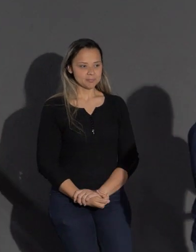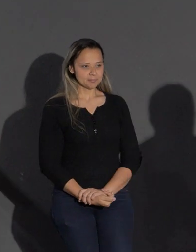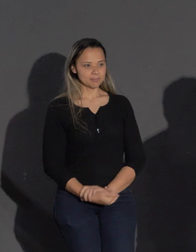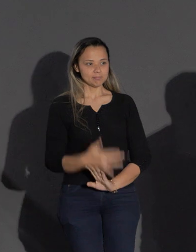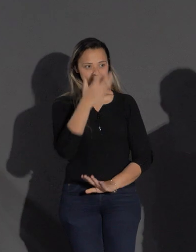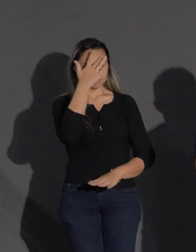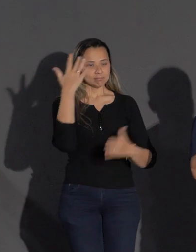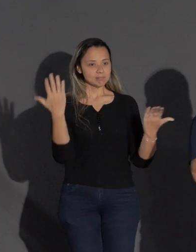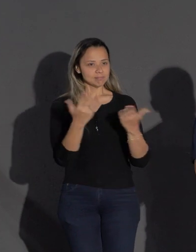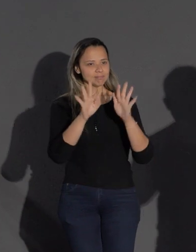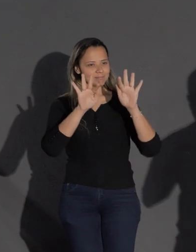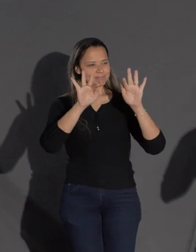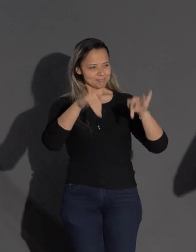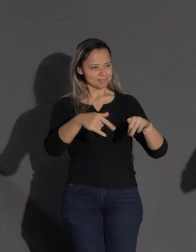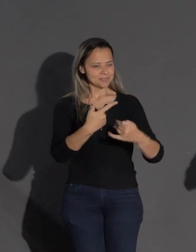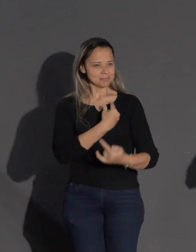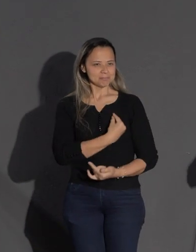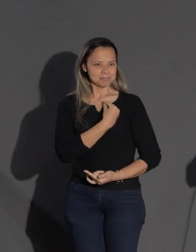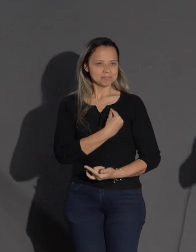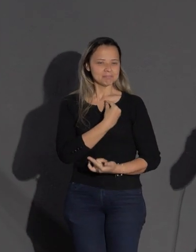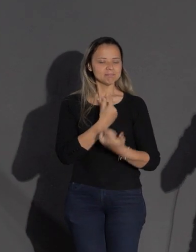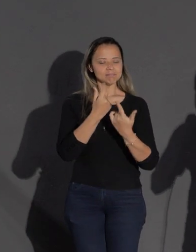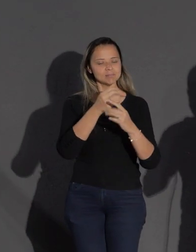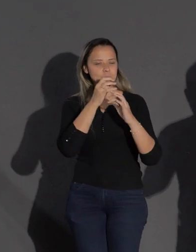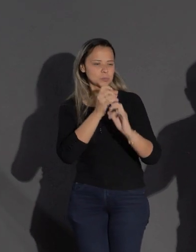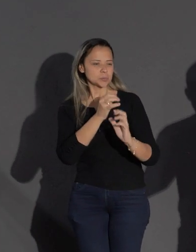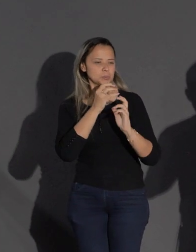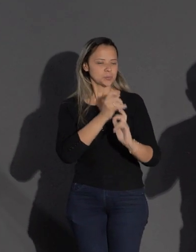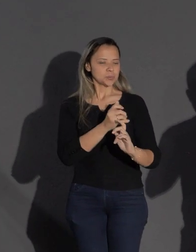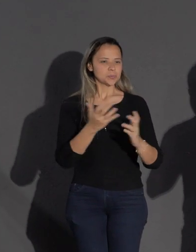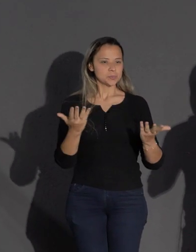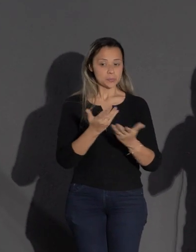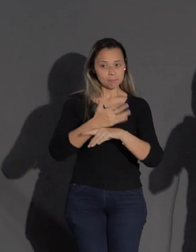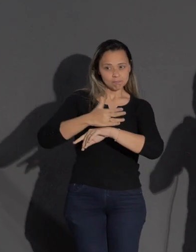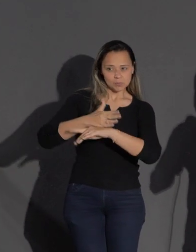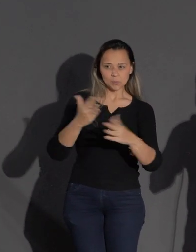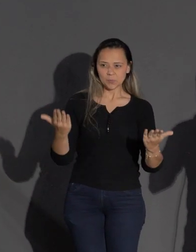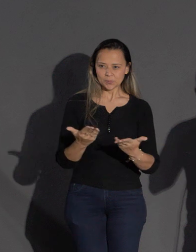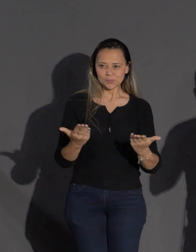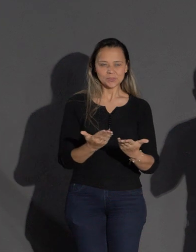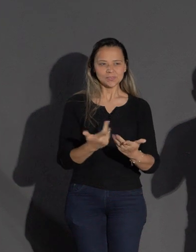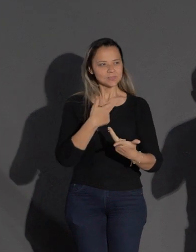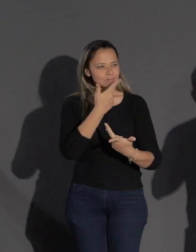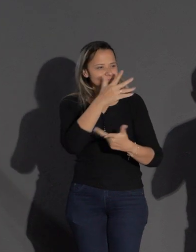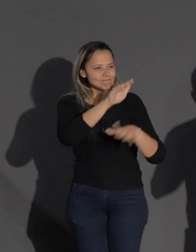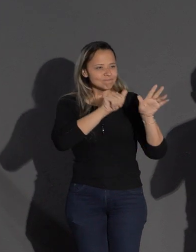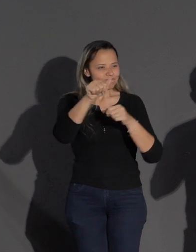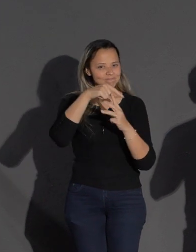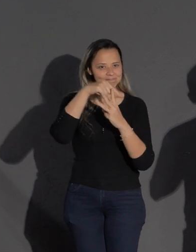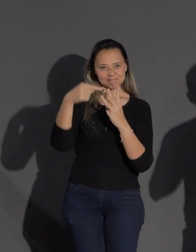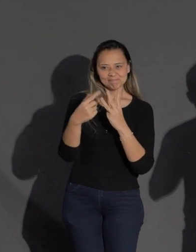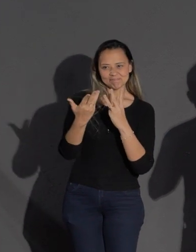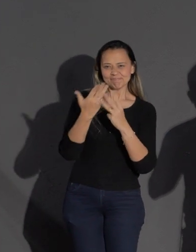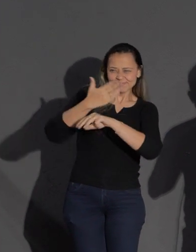Bom, pessoal, chegando no fim da participação do clarinete na prática de hoje, vou convidar o nosso trio.